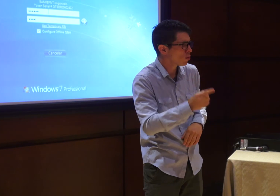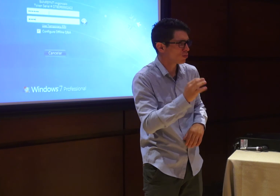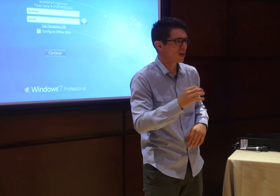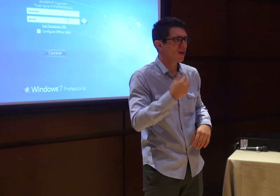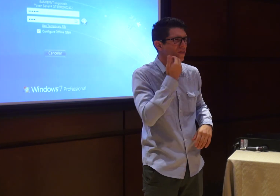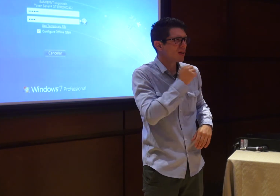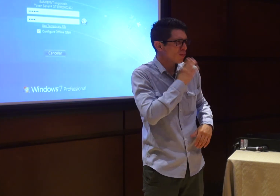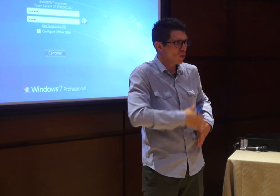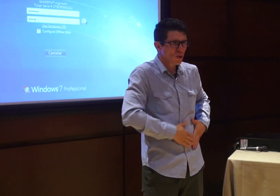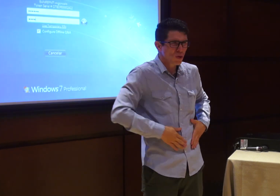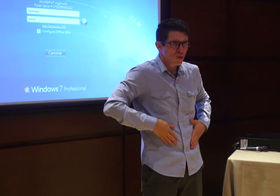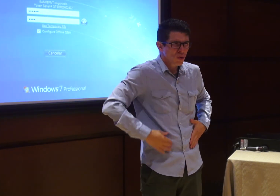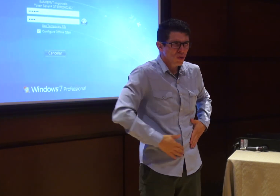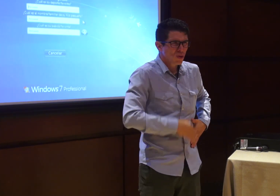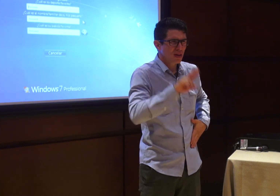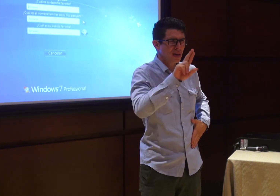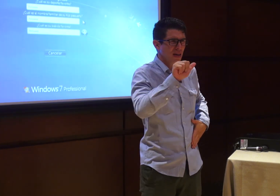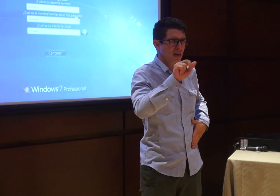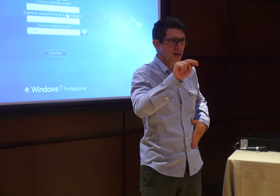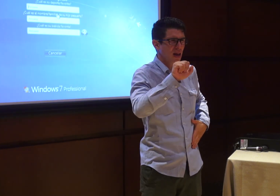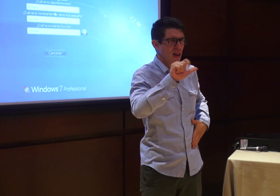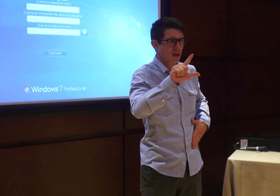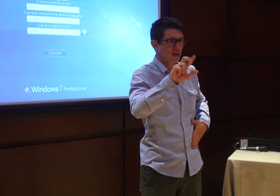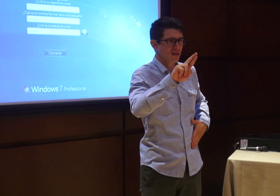viejito, hasta morir. Él murió por